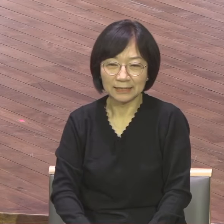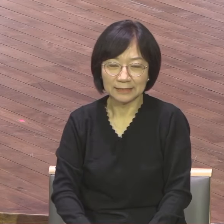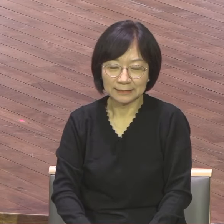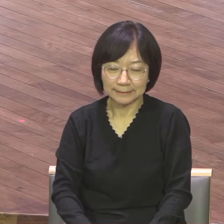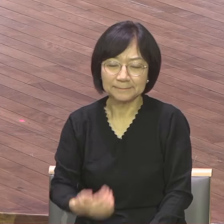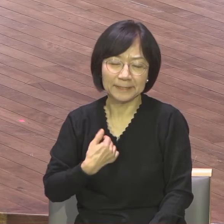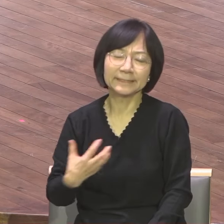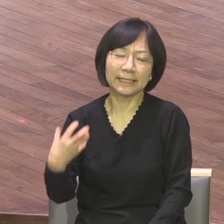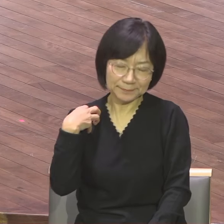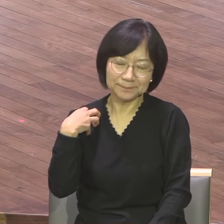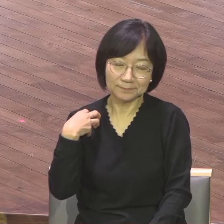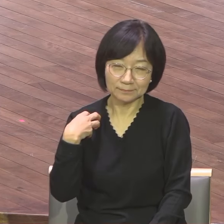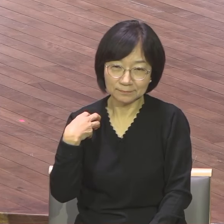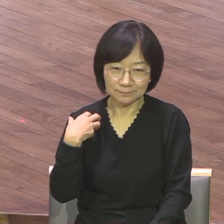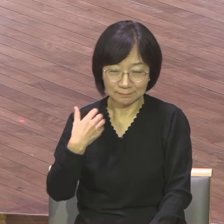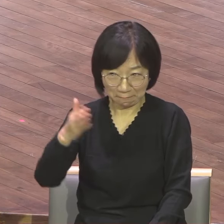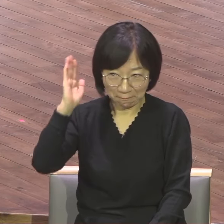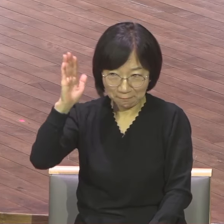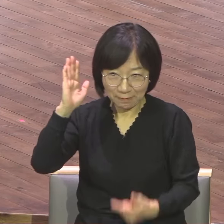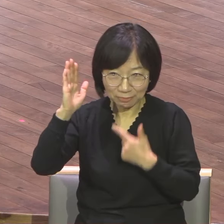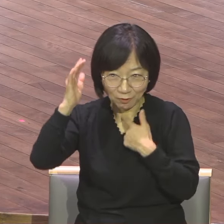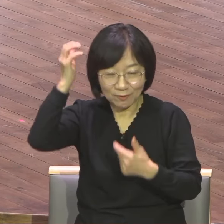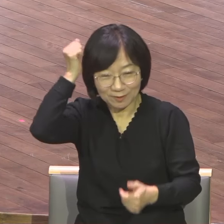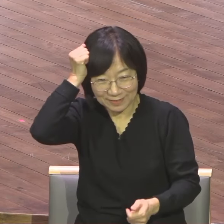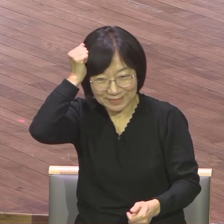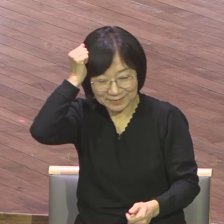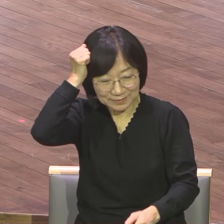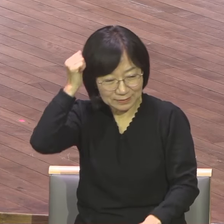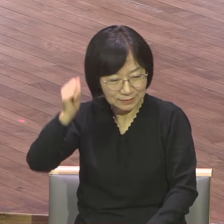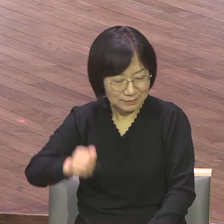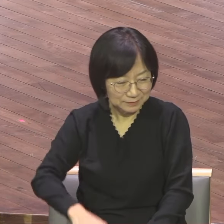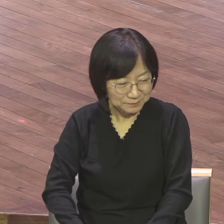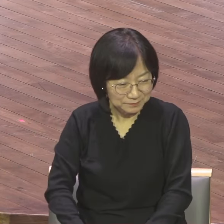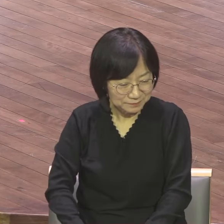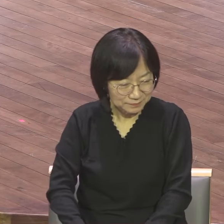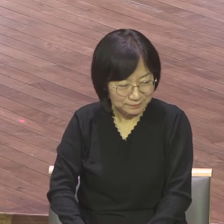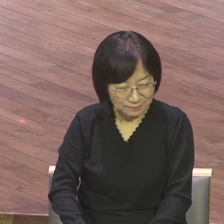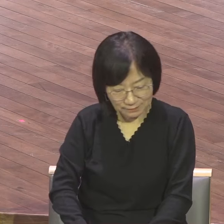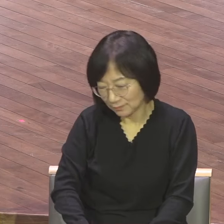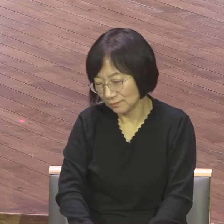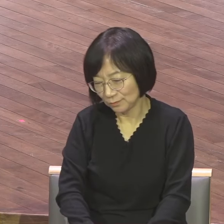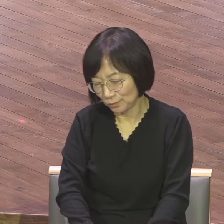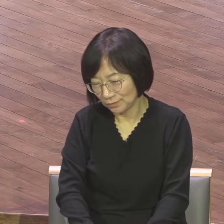수 없어요. 와, 그 김대중 목사님 대단한 분이거든요.